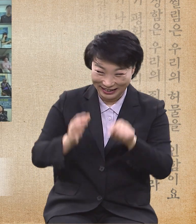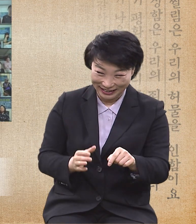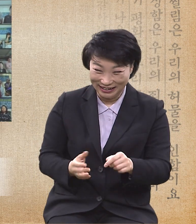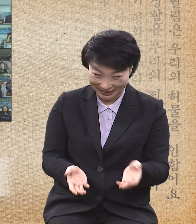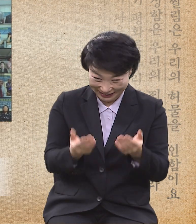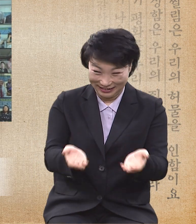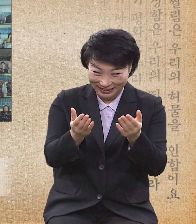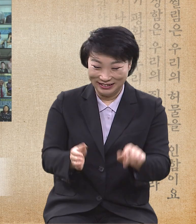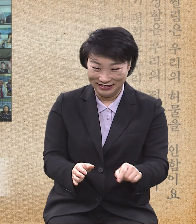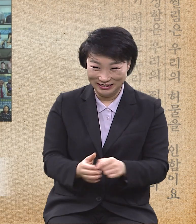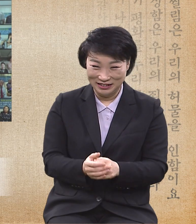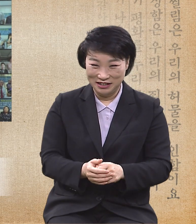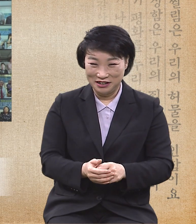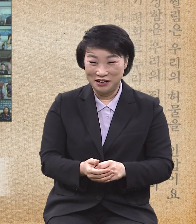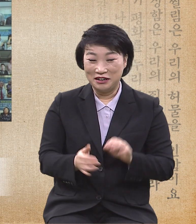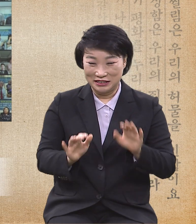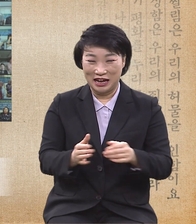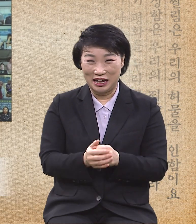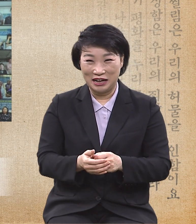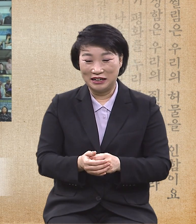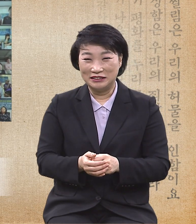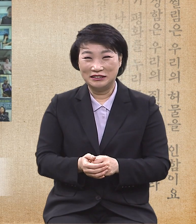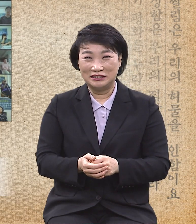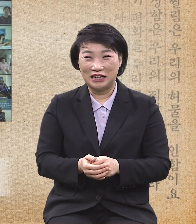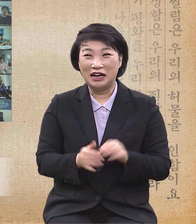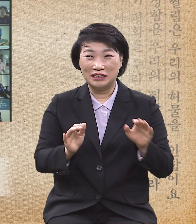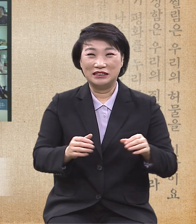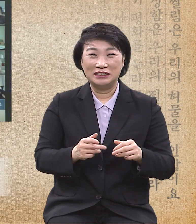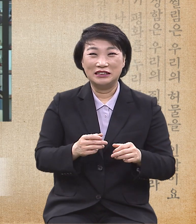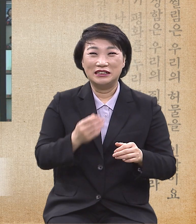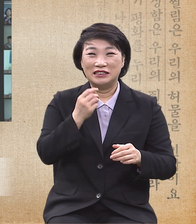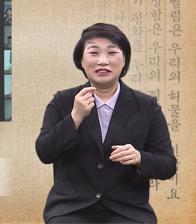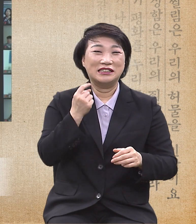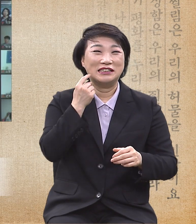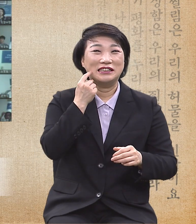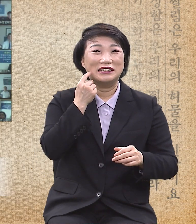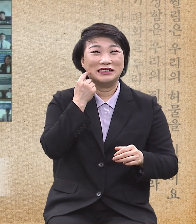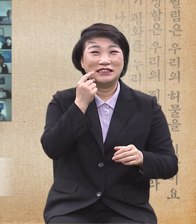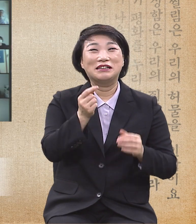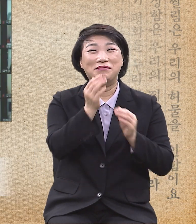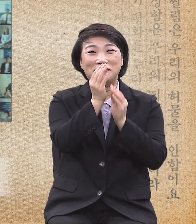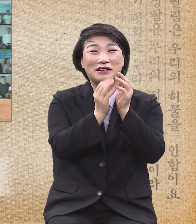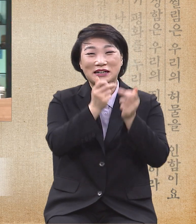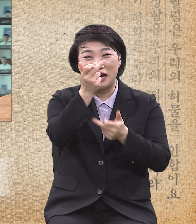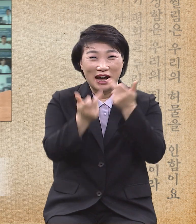그럼 금강산도 식후국적인데 안 먹어야지.